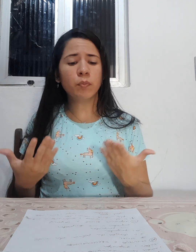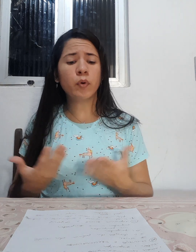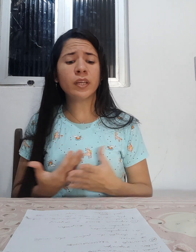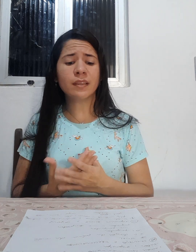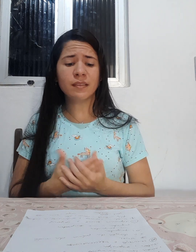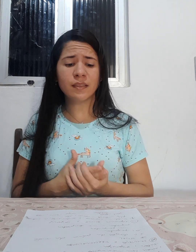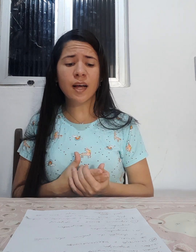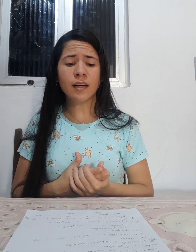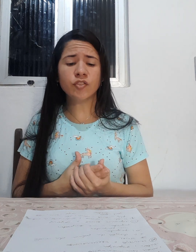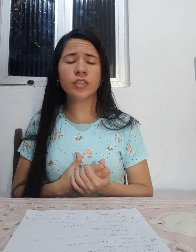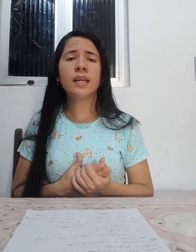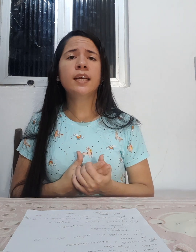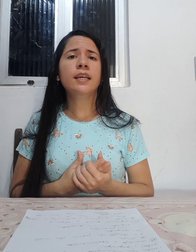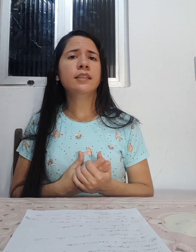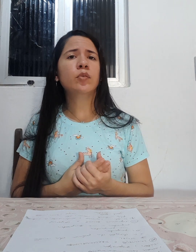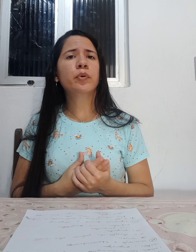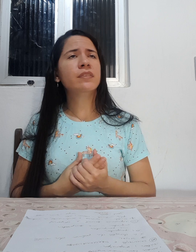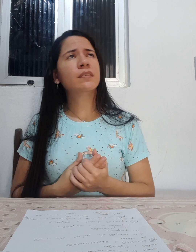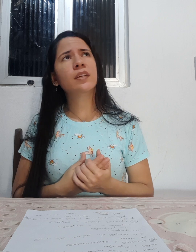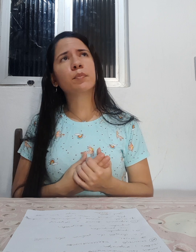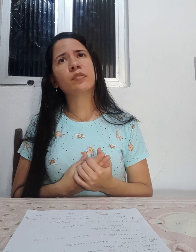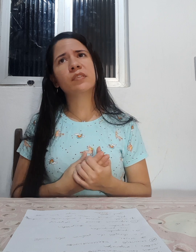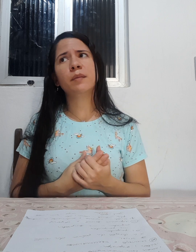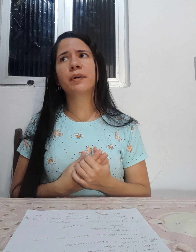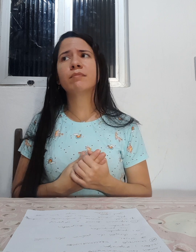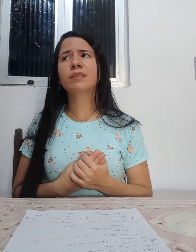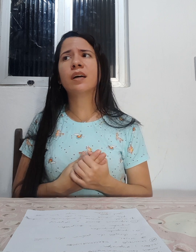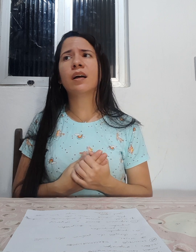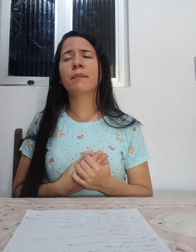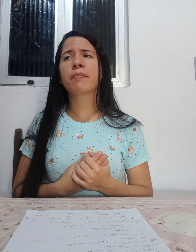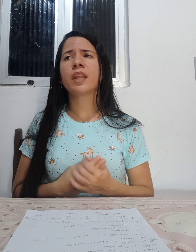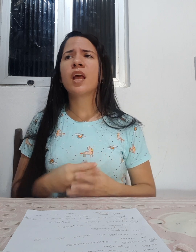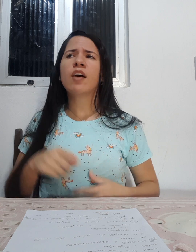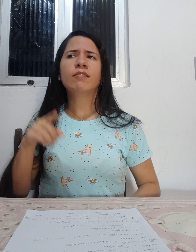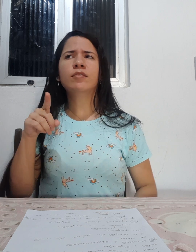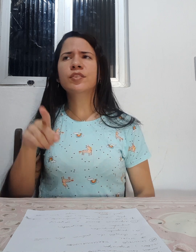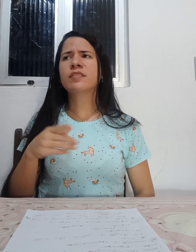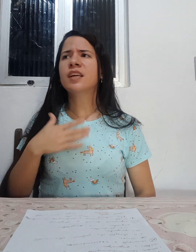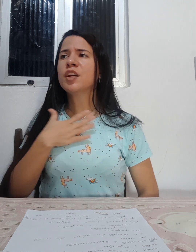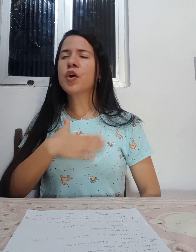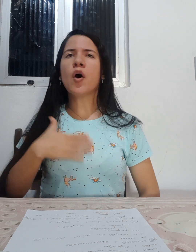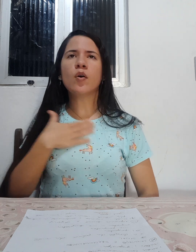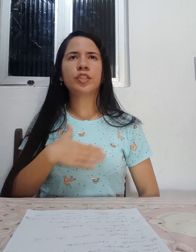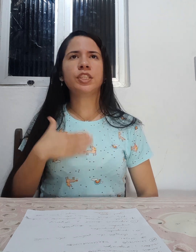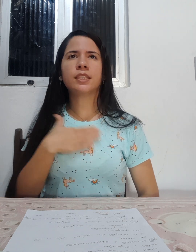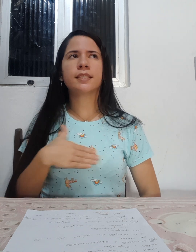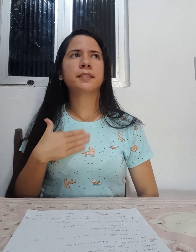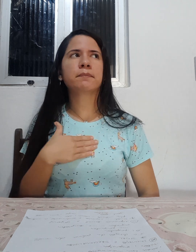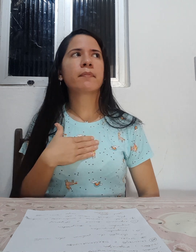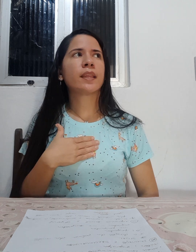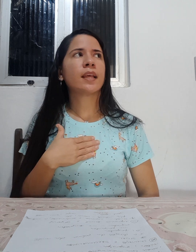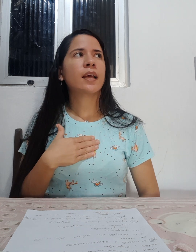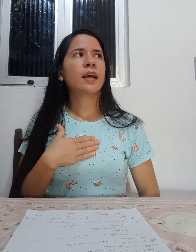pouca intensidade. Então, por exemplo, se ele perguntar, você gosta